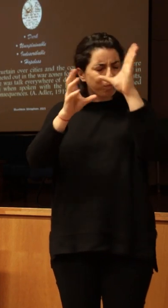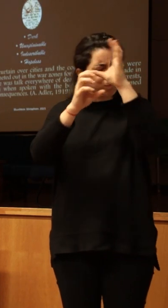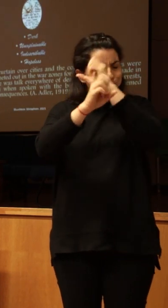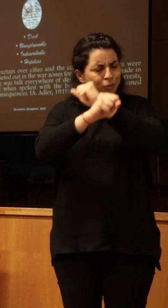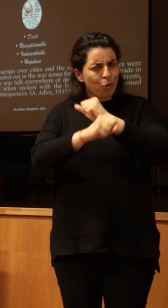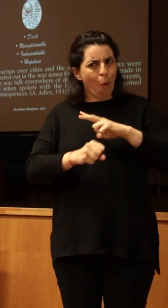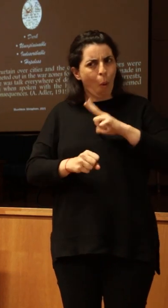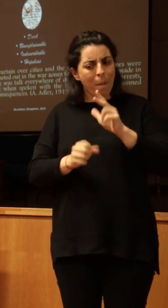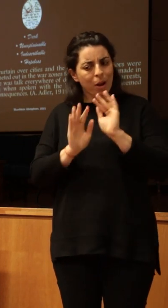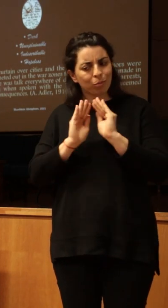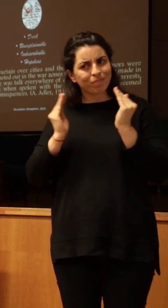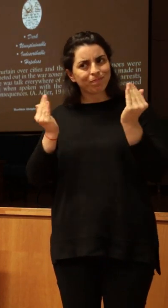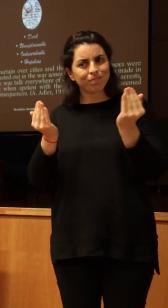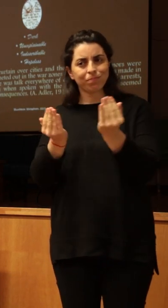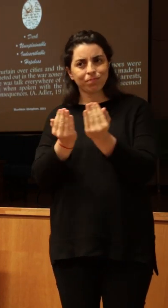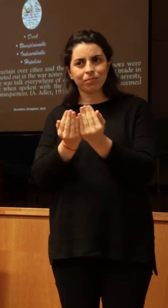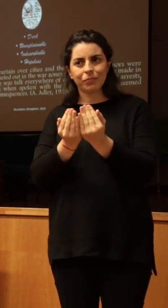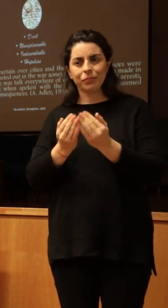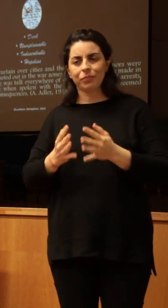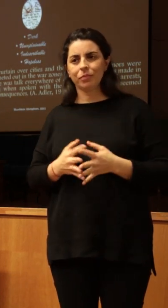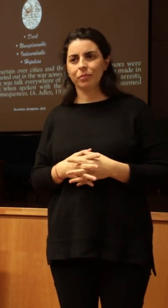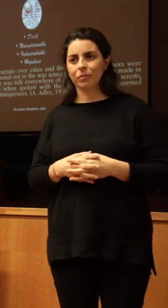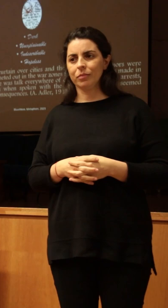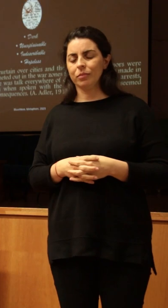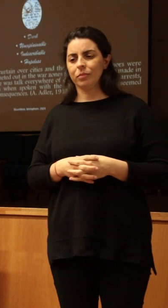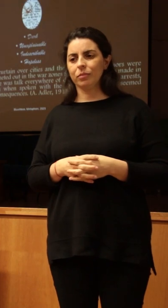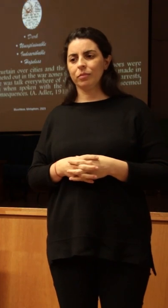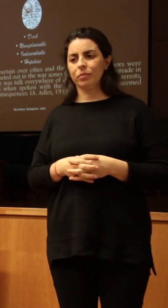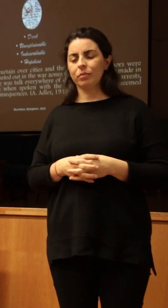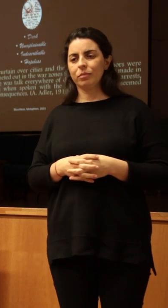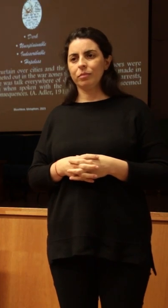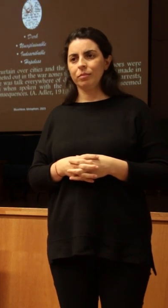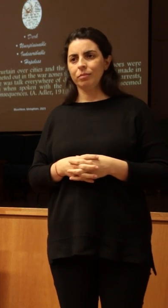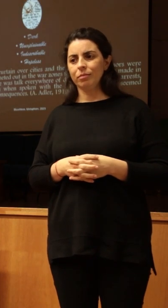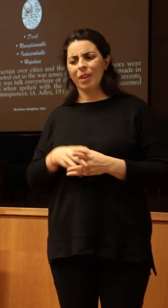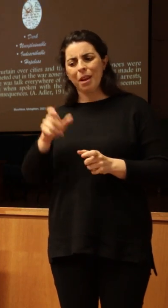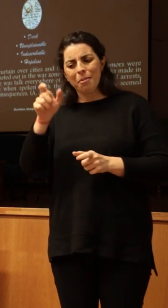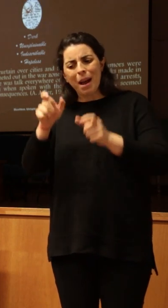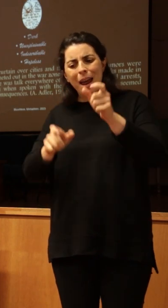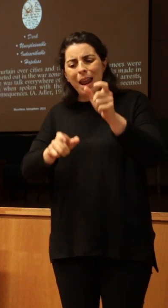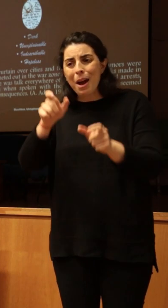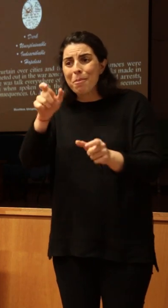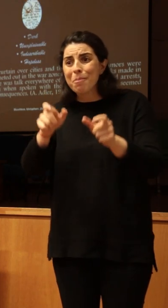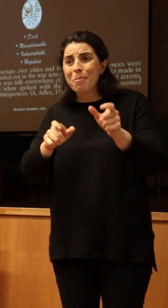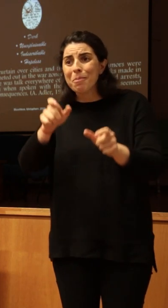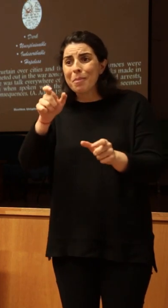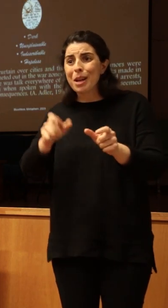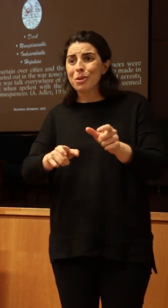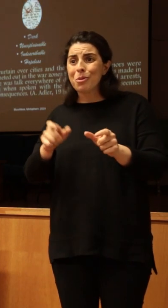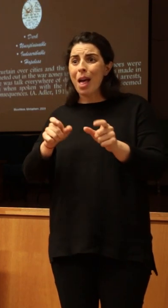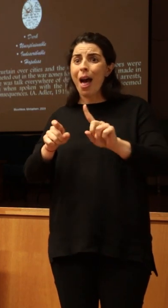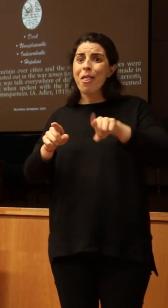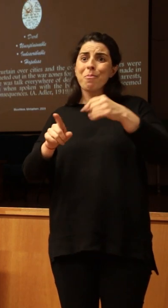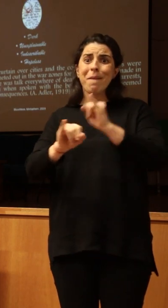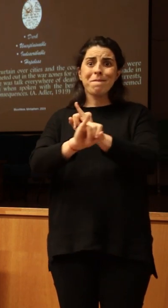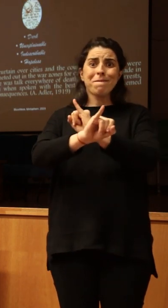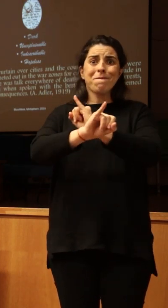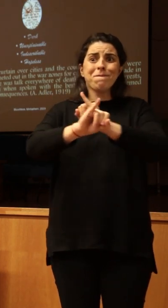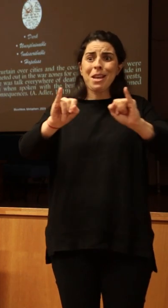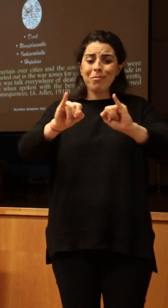humanidad. And for many it felt like a prelude to Armageddon. Y para muchos fue como el preludio del Armagedón. So